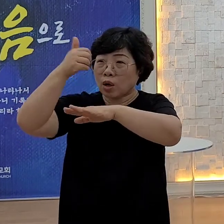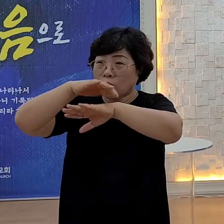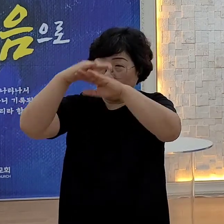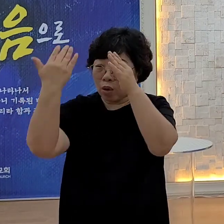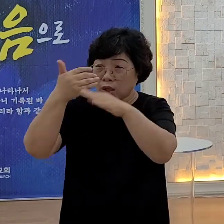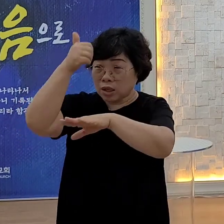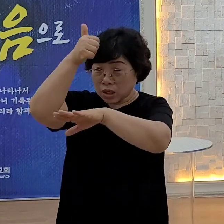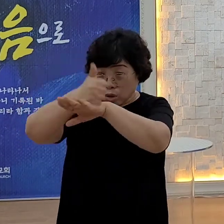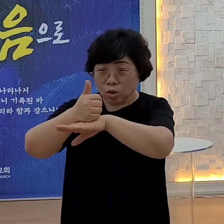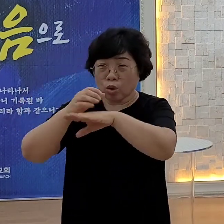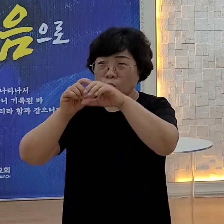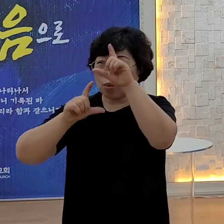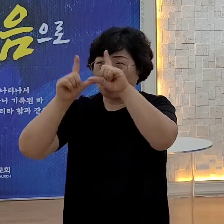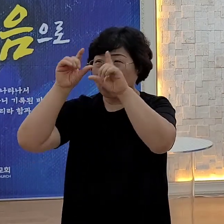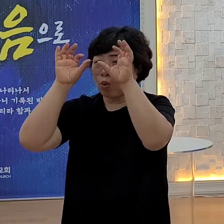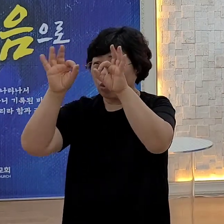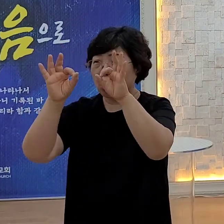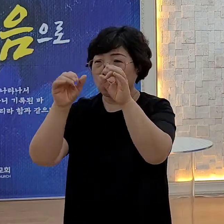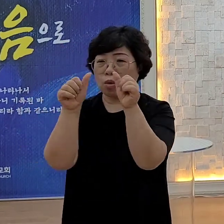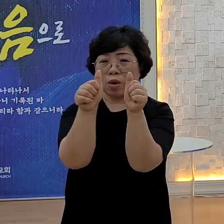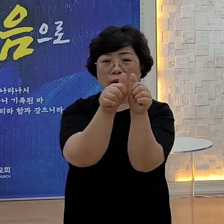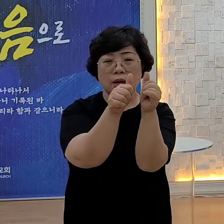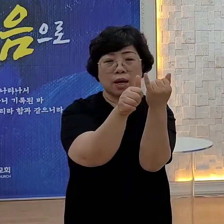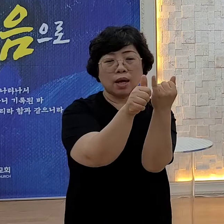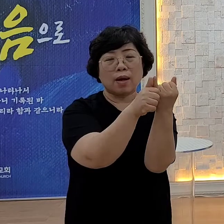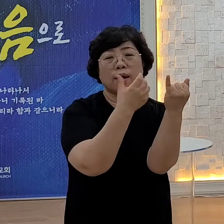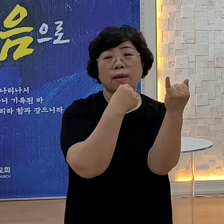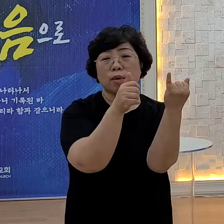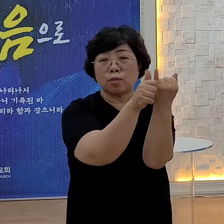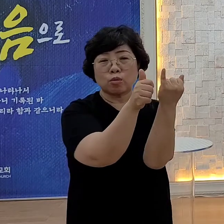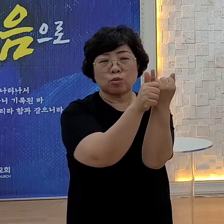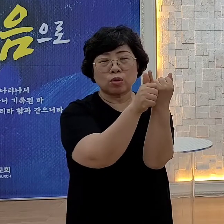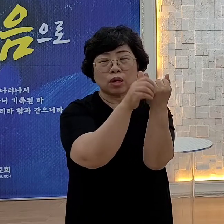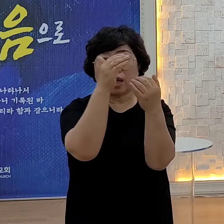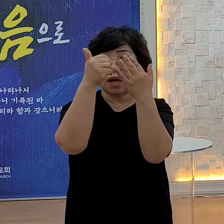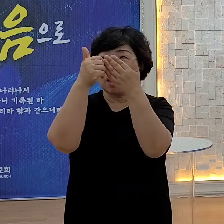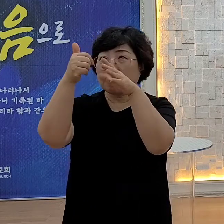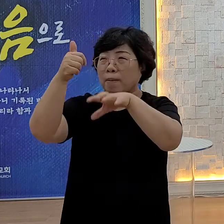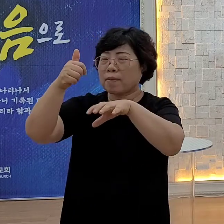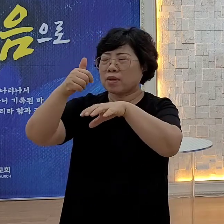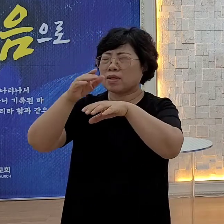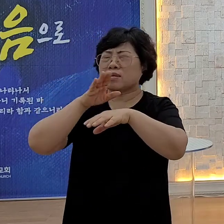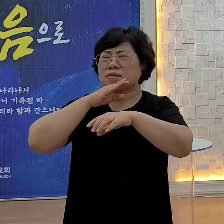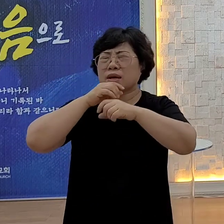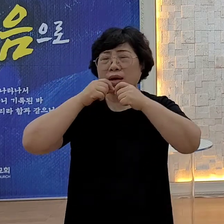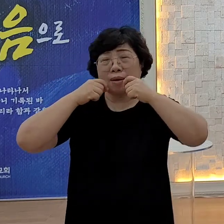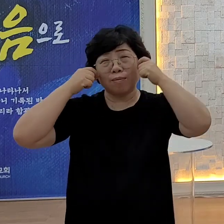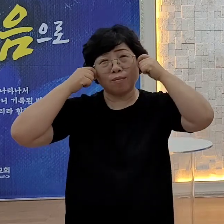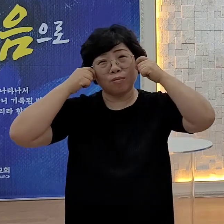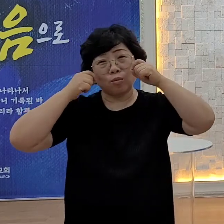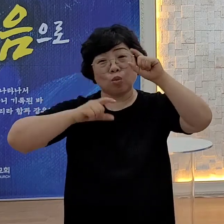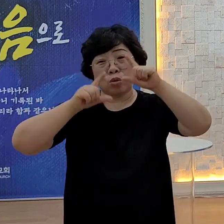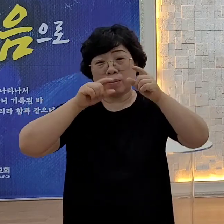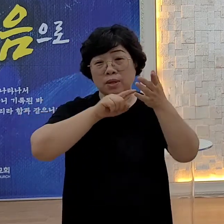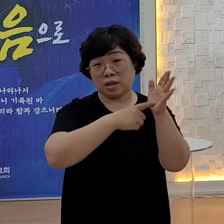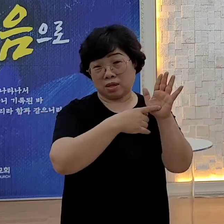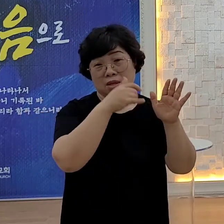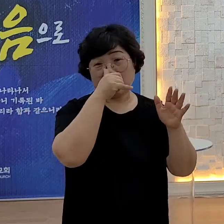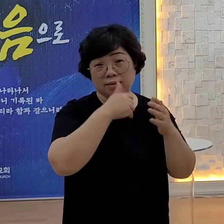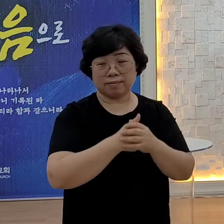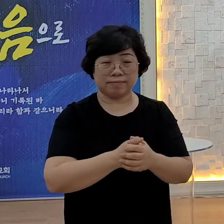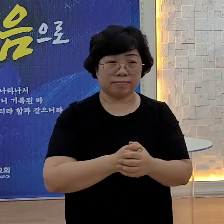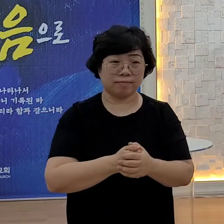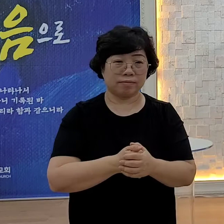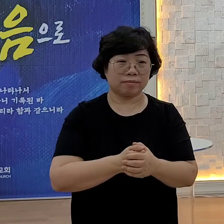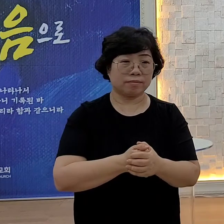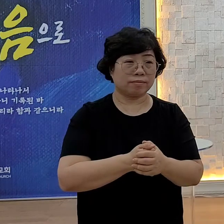100세, 90세 할아버지 할머니가 비웃으면서 아이고 됐습니다. 그냥 우리 이스마엘이나 잘 키워주세요 했던 그 사람들에게